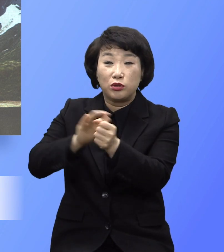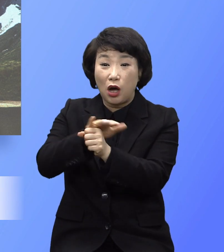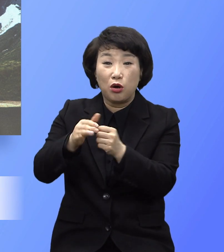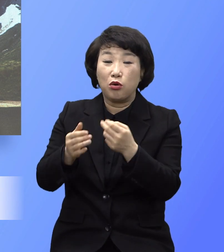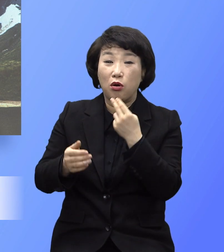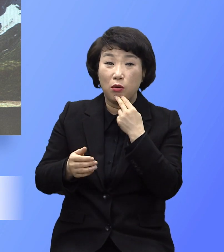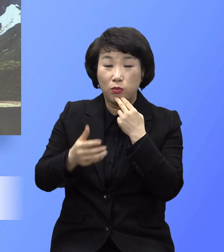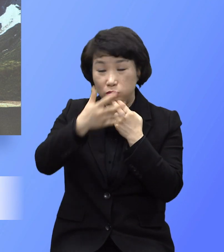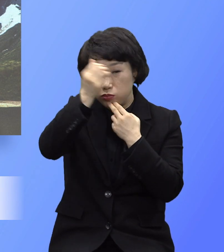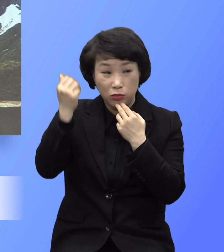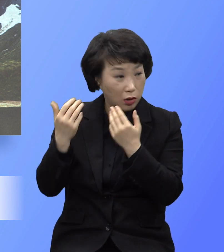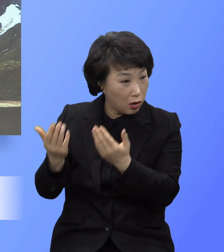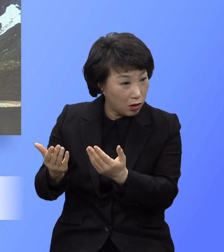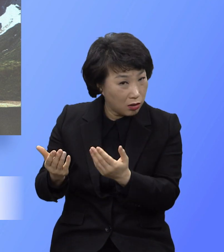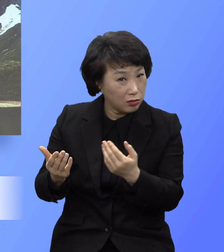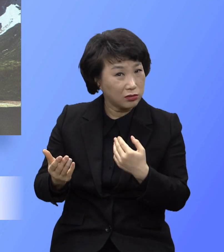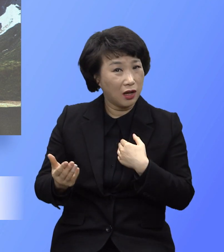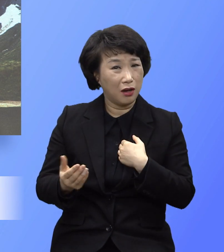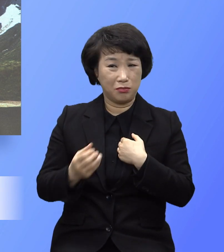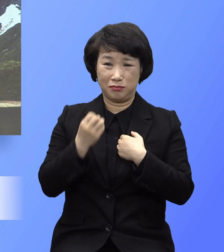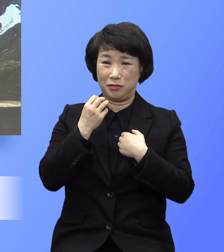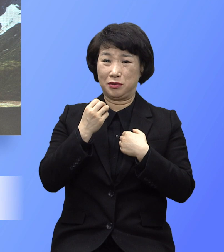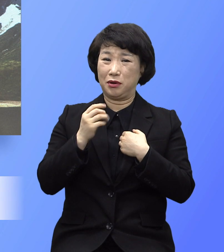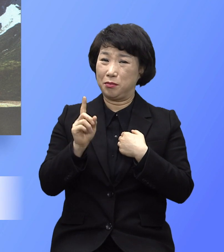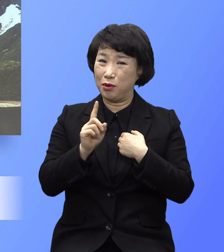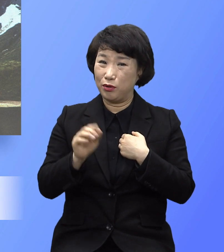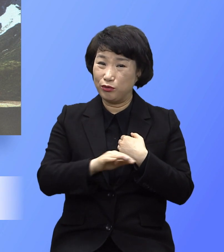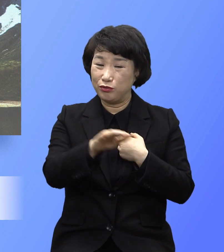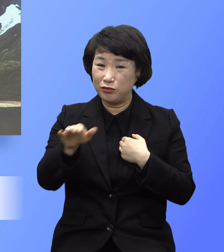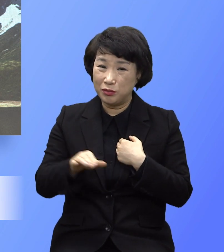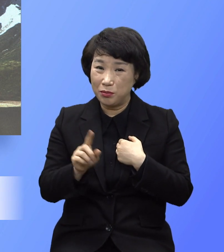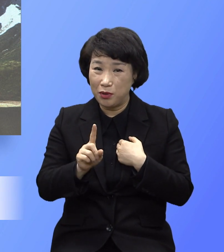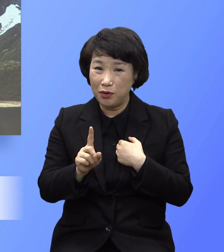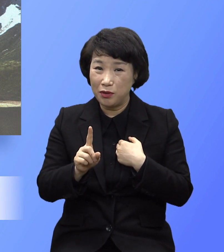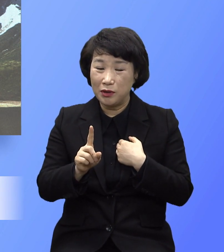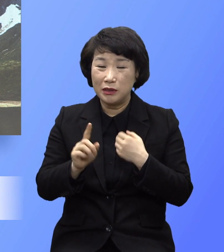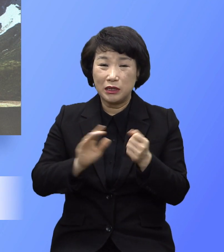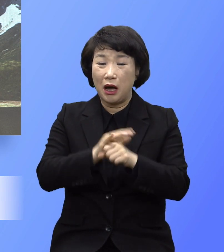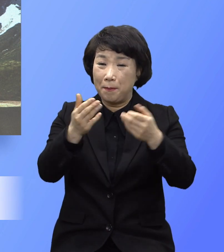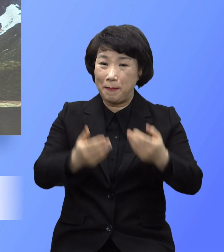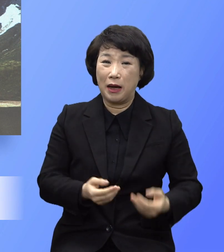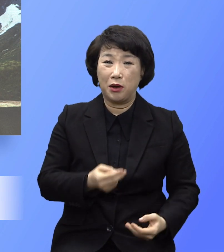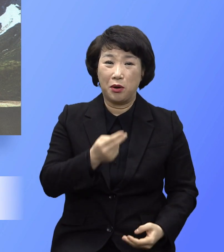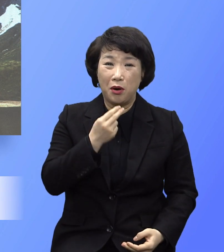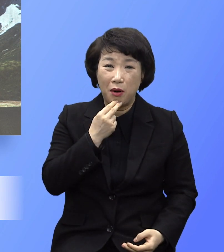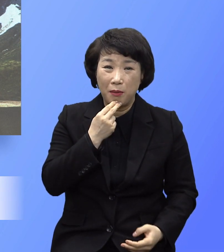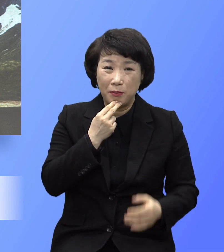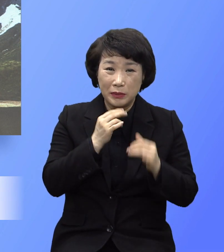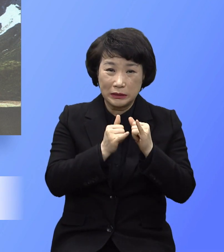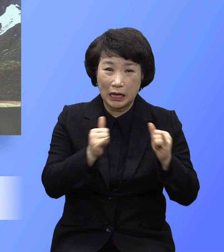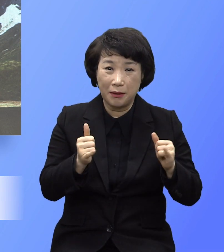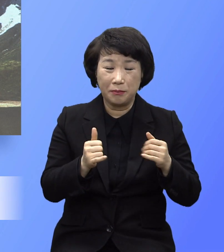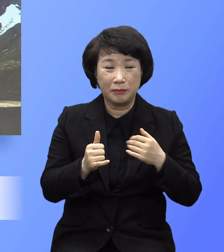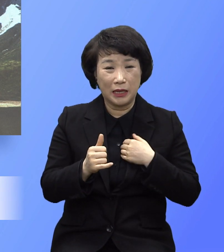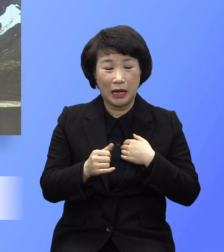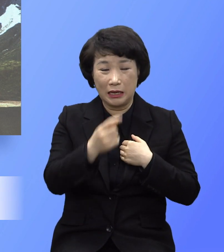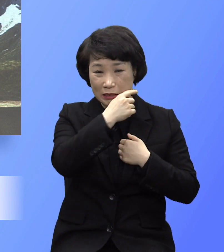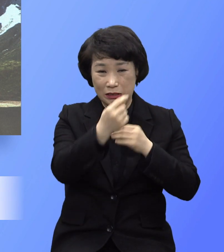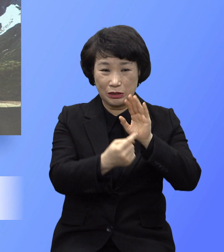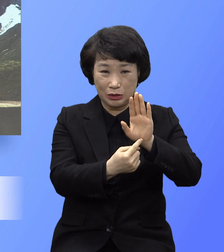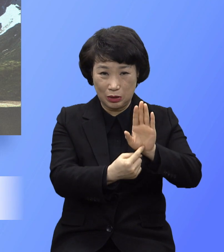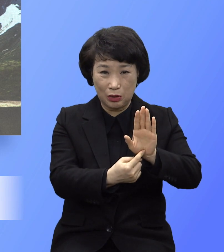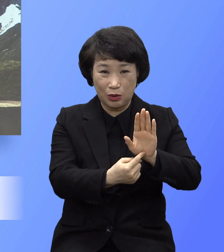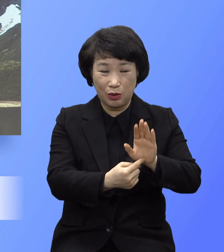사랑하지 않는다면 우리는 뭔가 사랑을 받지 못한 자라는